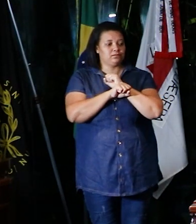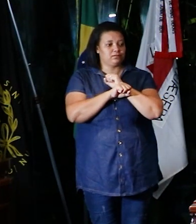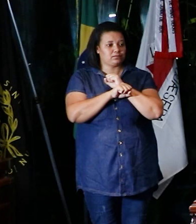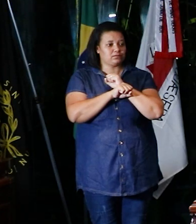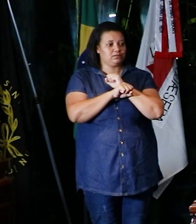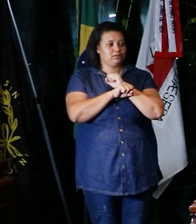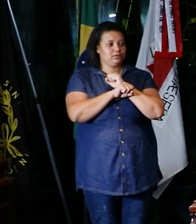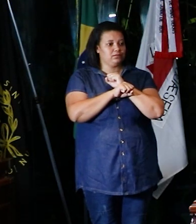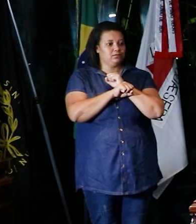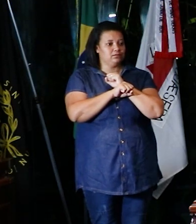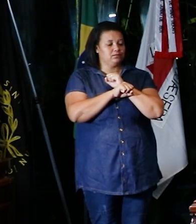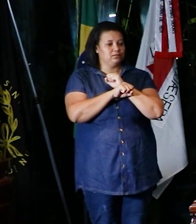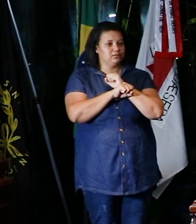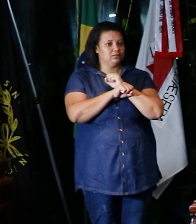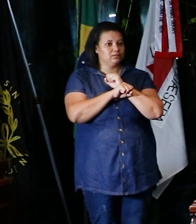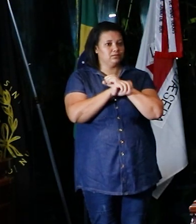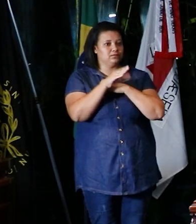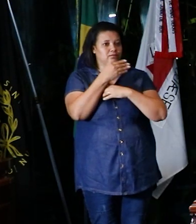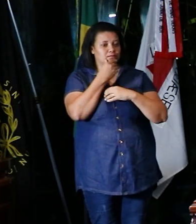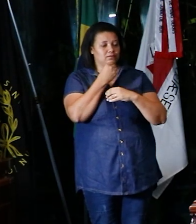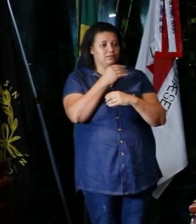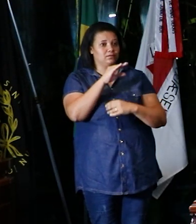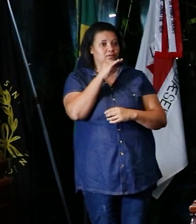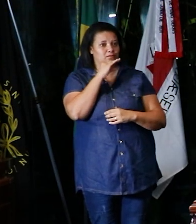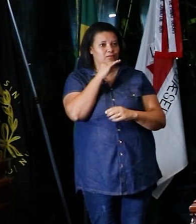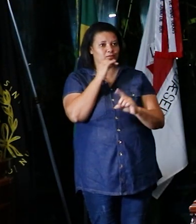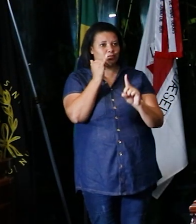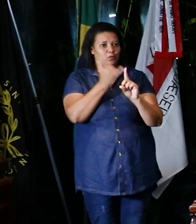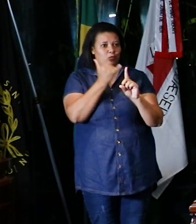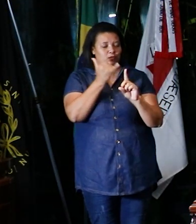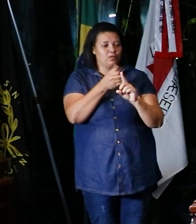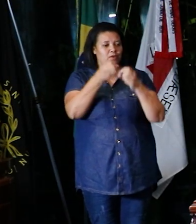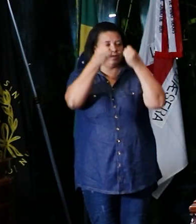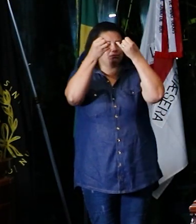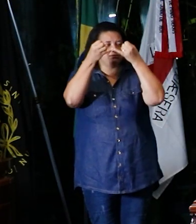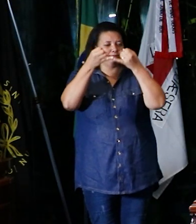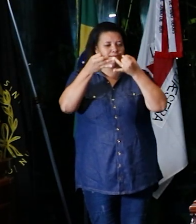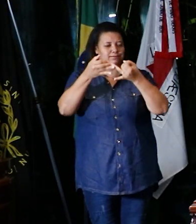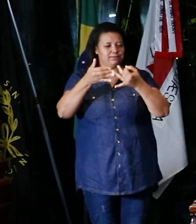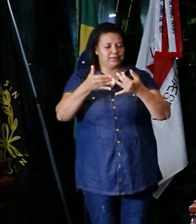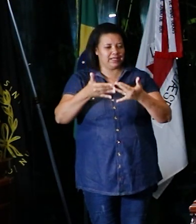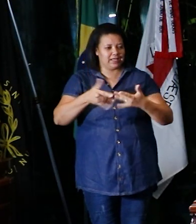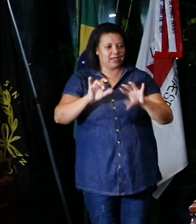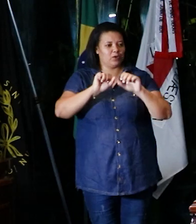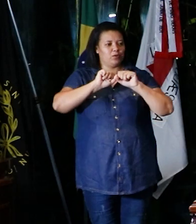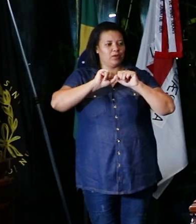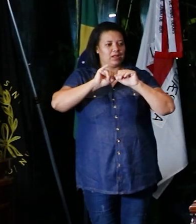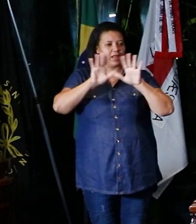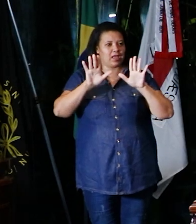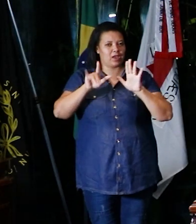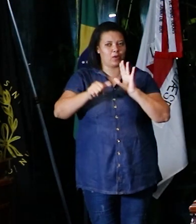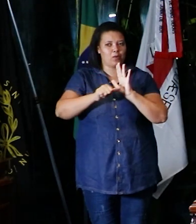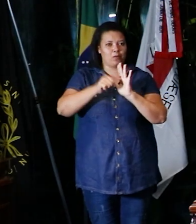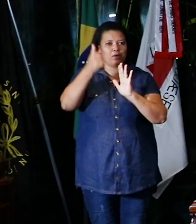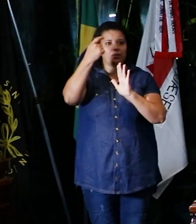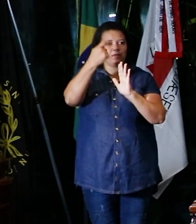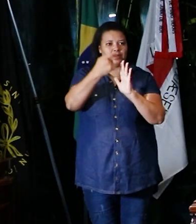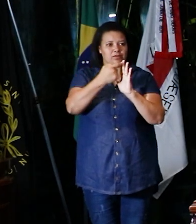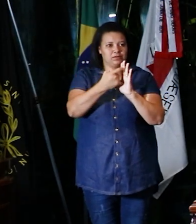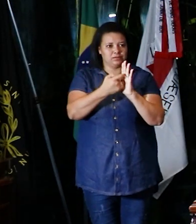É ele contando com todas as letras como ele fez o primeiro texto